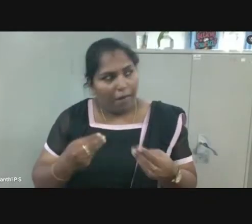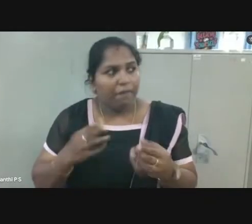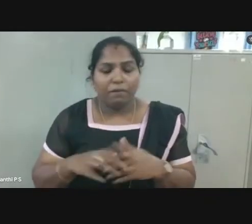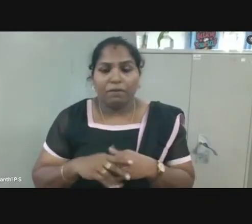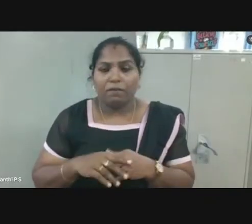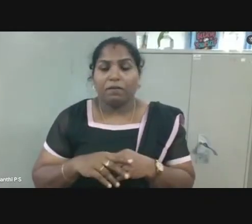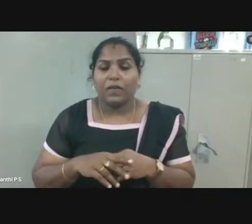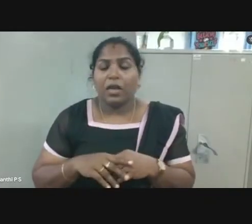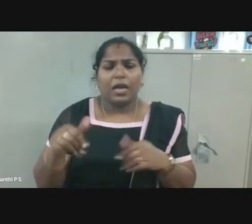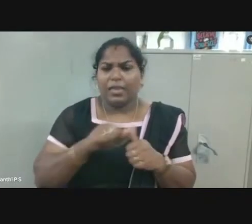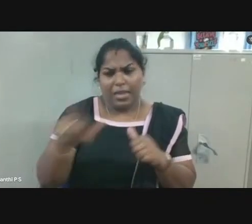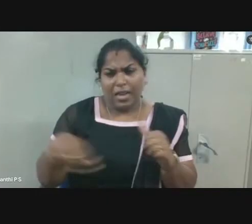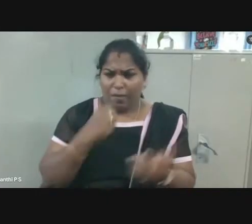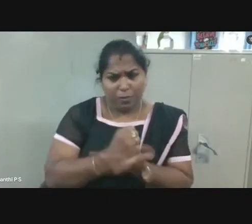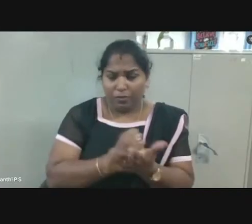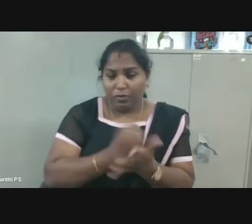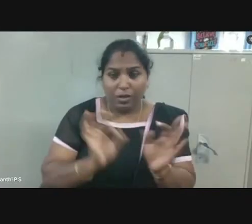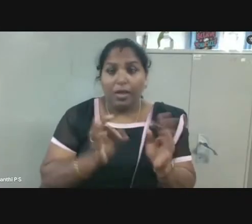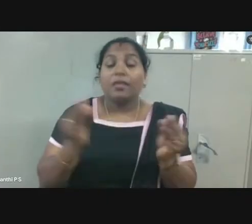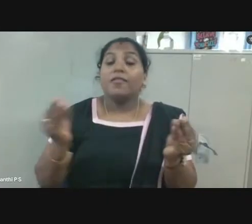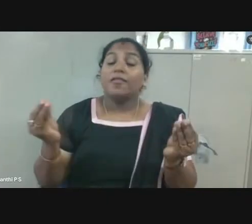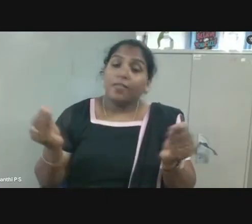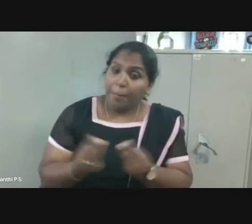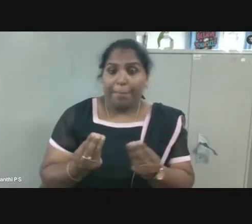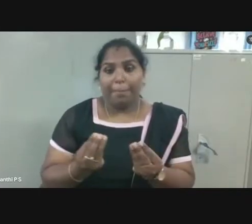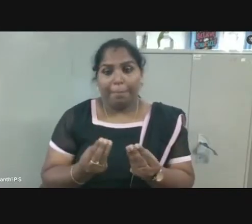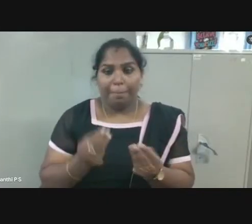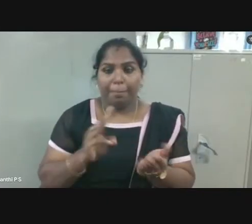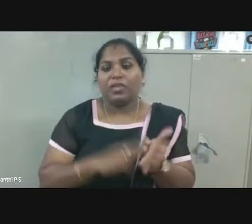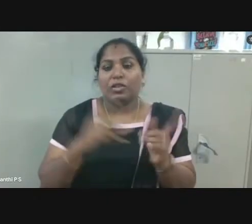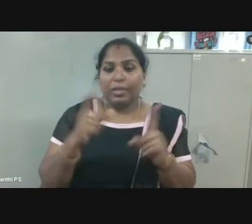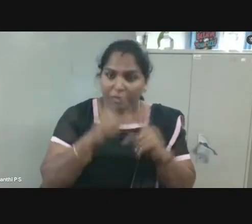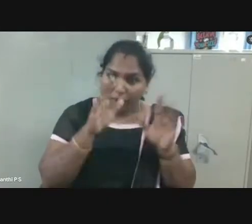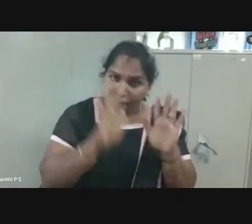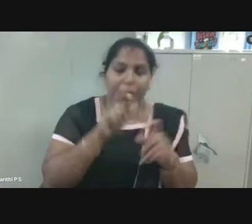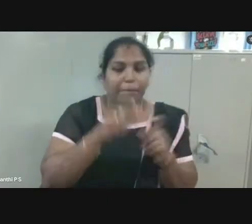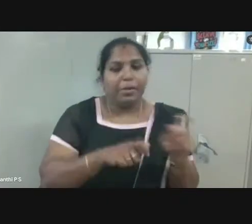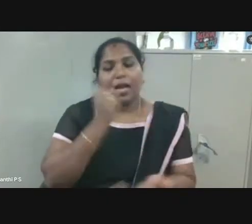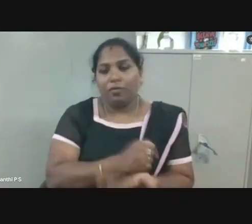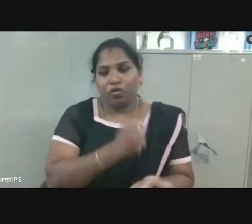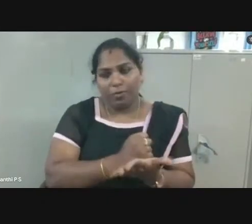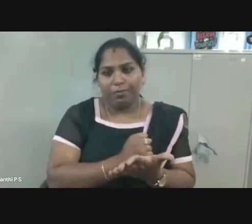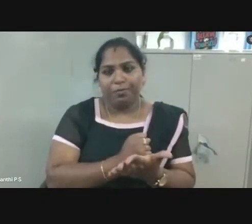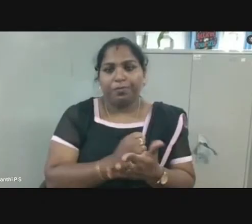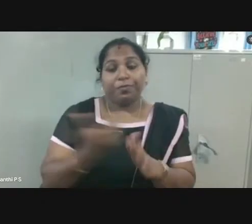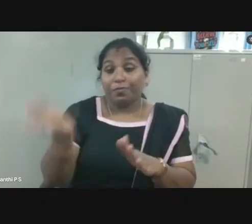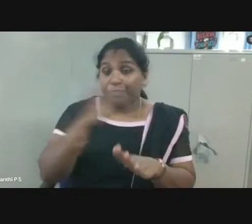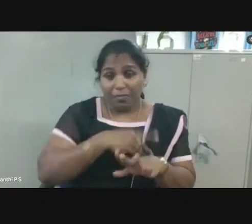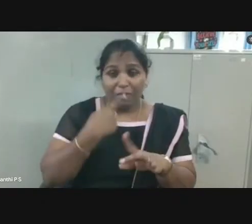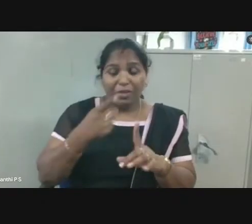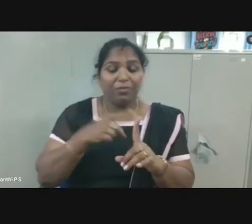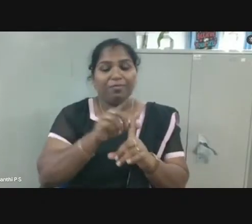അത് എല്ലാവർക്കും വേണ്ടി വരത്തില്ല, ചില ഡിസ്ട്രോഫി ഉള്ളവർക്ക് മാത്രം ഇത് ആവശ്യമുള്ളൂ. സ്കോളിയോസിസ് സർജറി നമ്മുടെ നേരത്തെ